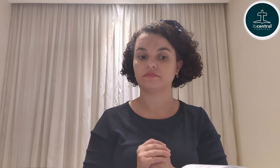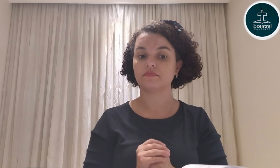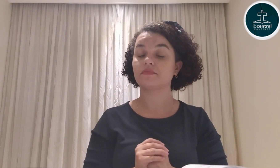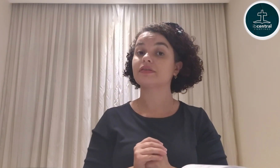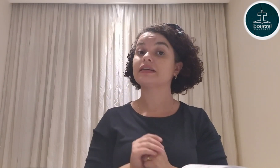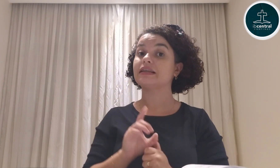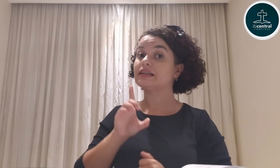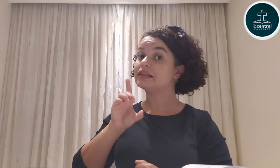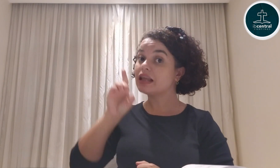Deus?